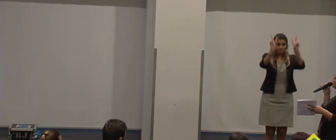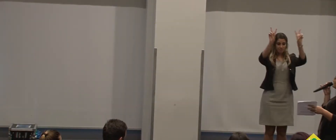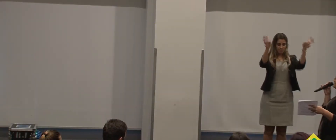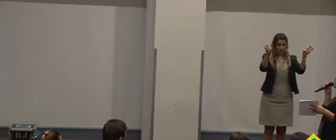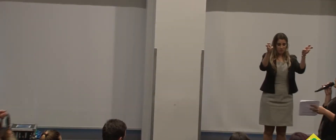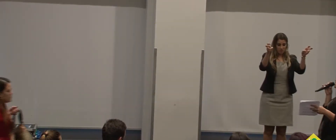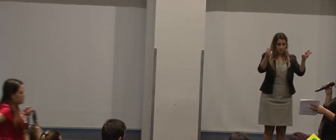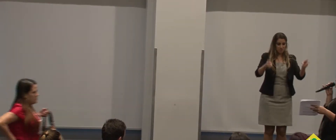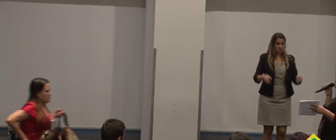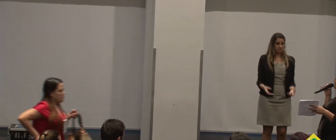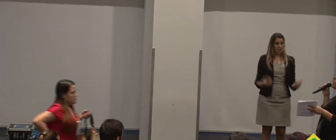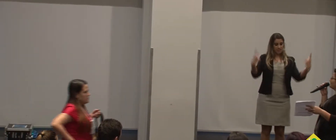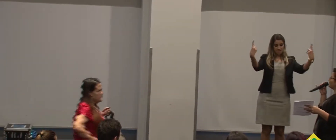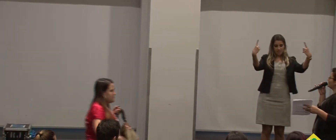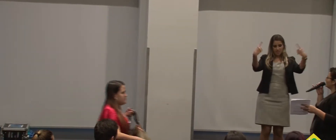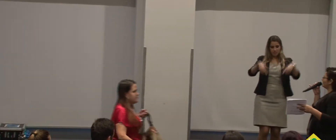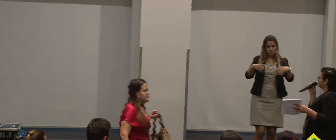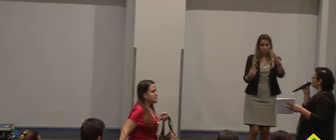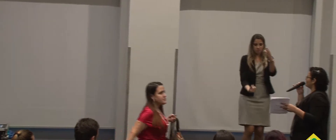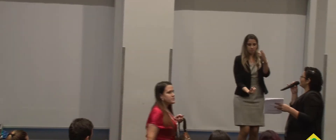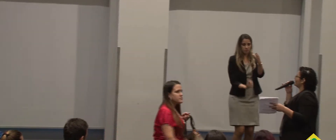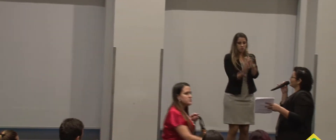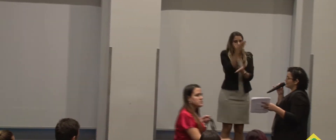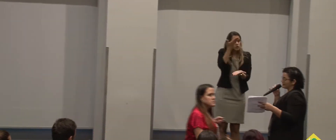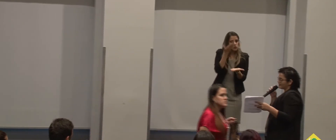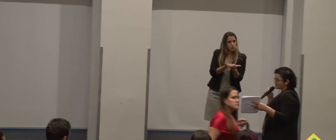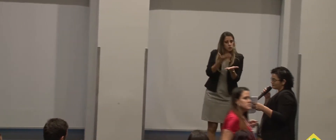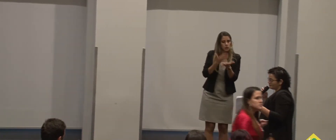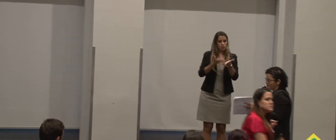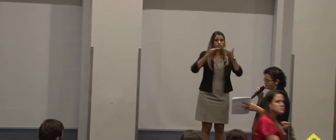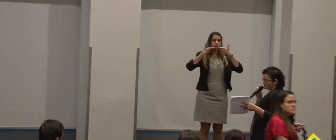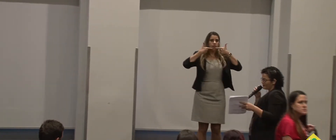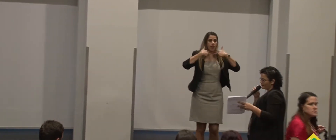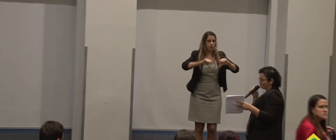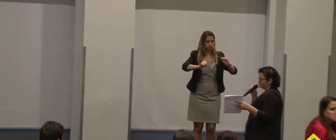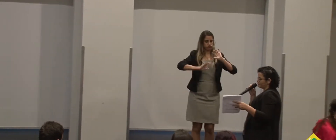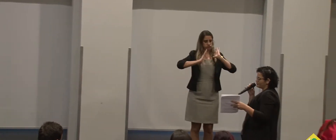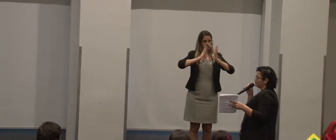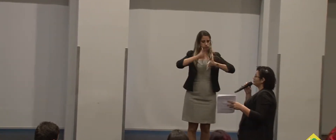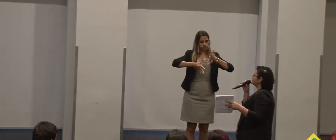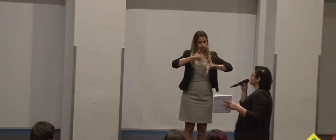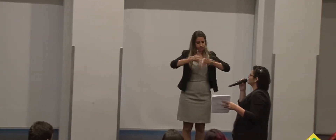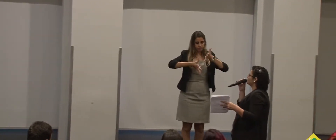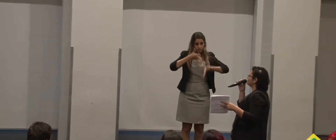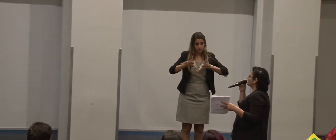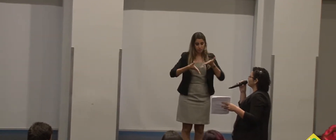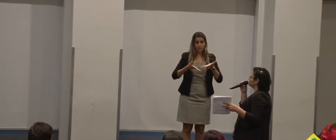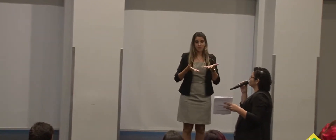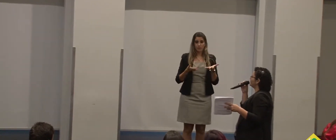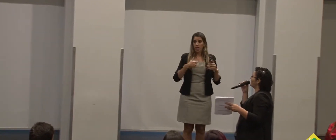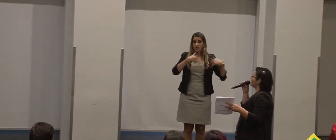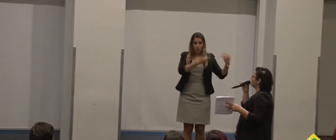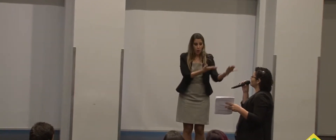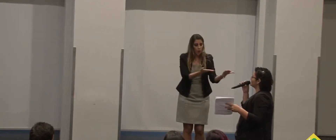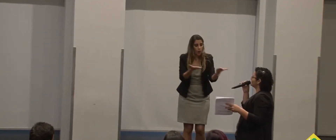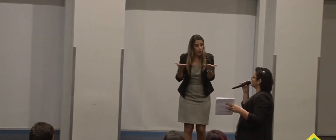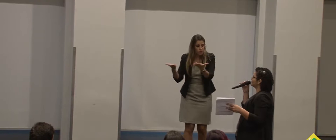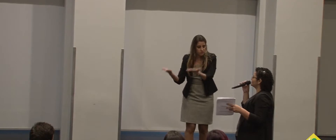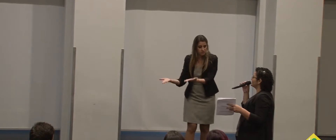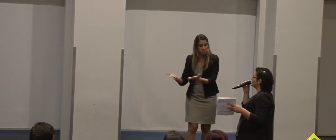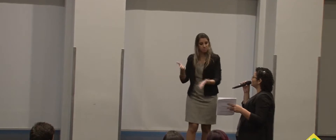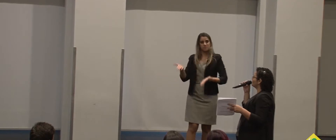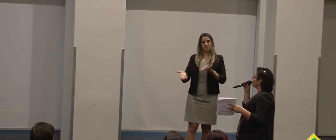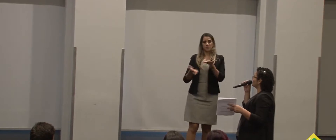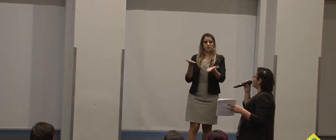Agora nós vamos iniciar a conferência pelo tema Desafios para a construção de estudos linguísticos em língua de